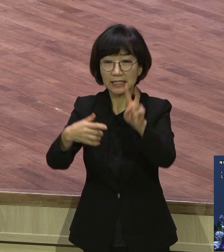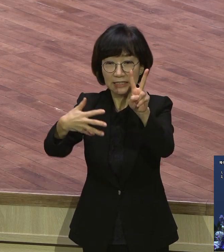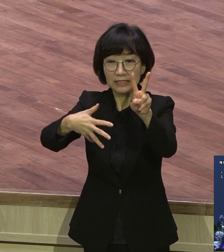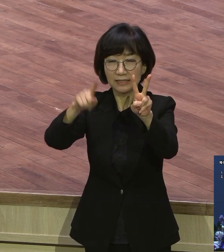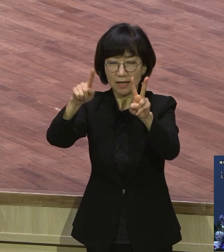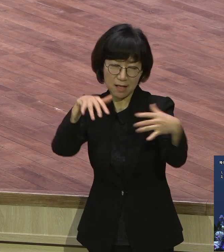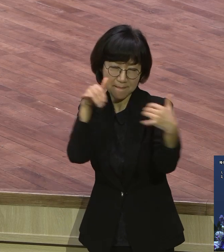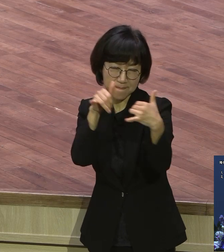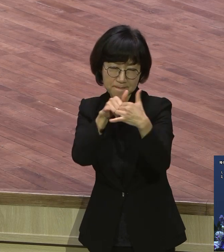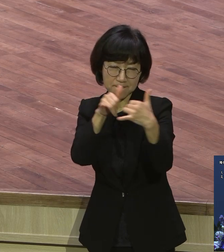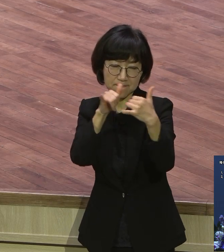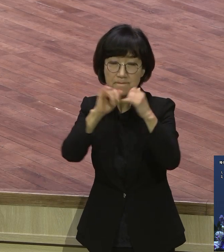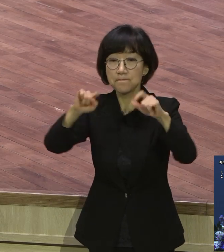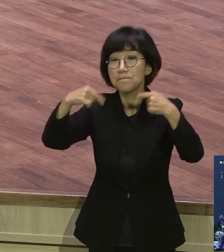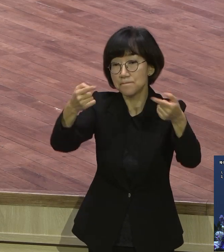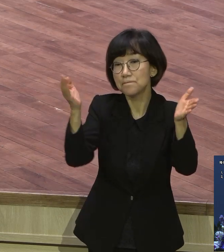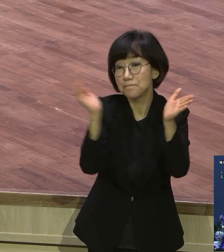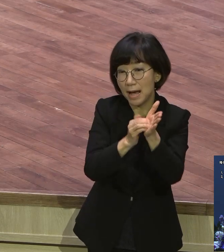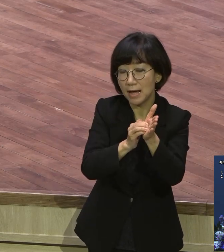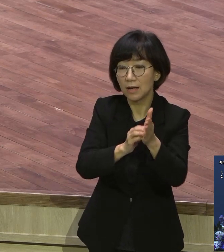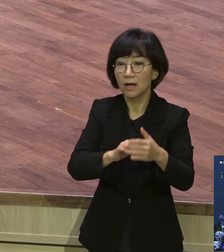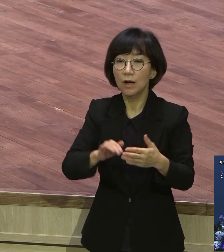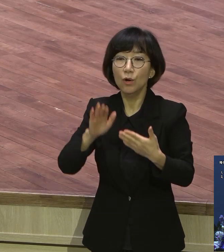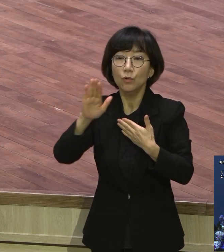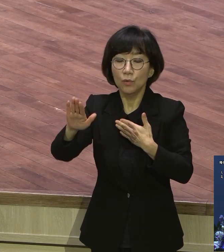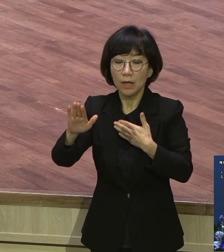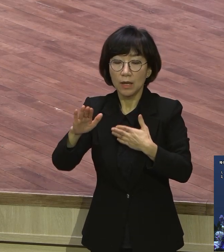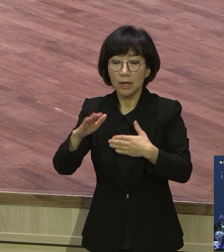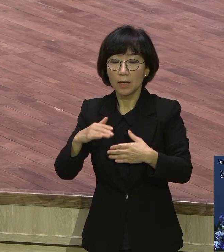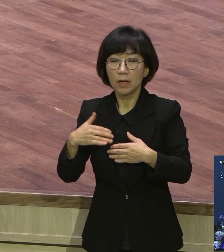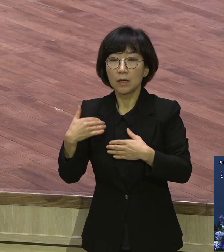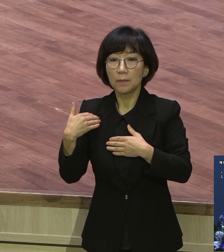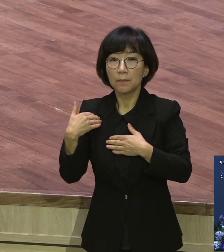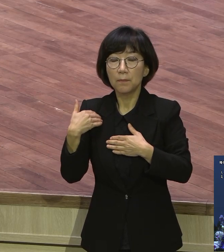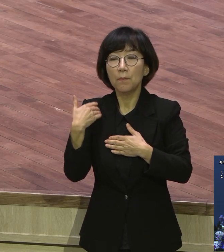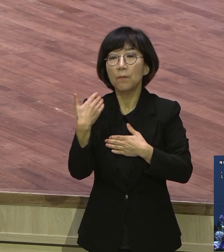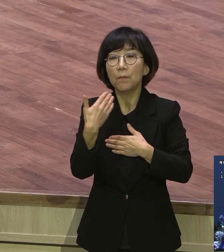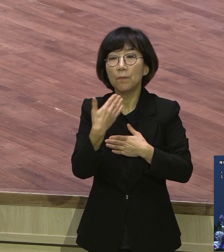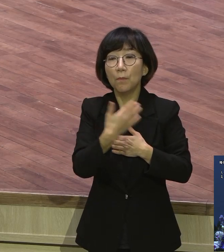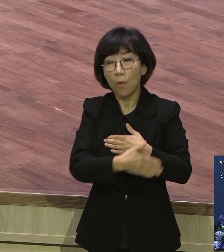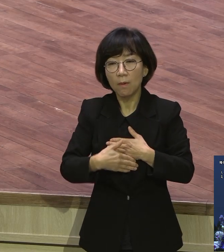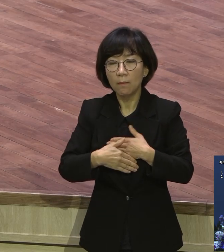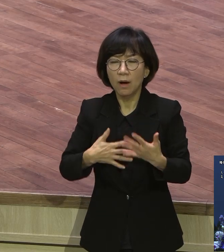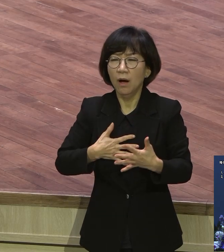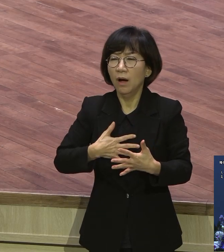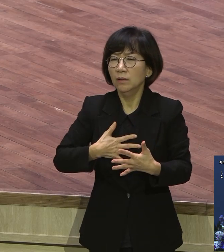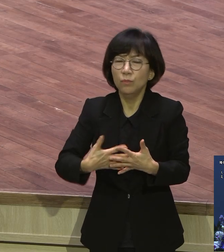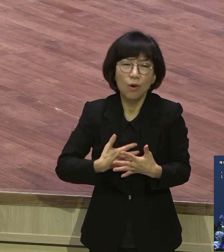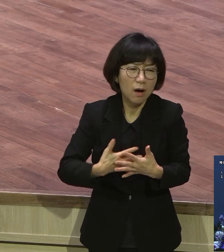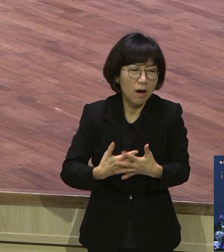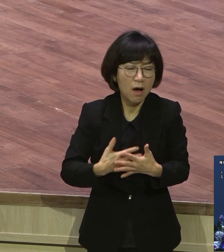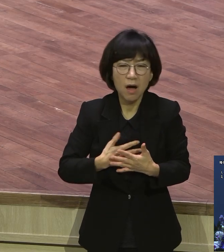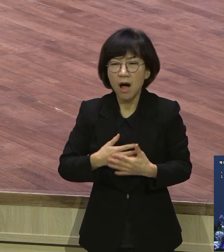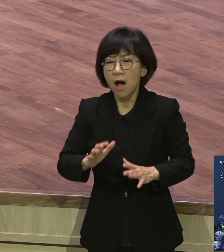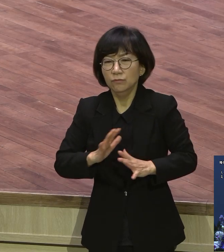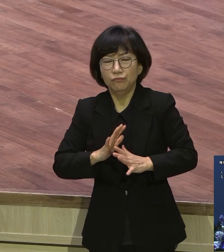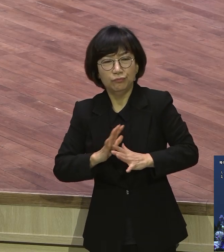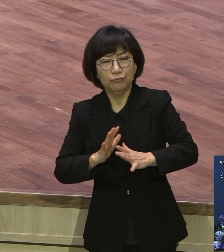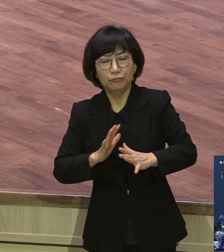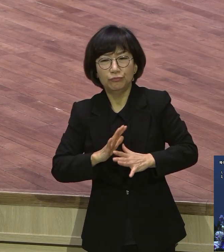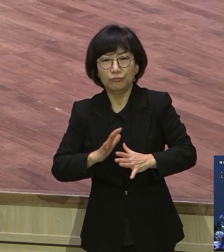전쟁에 참석하고 난 이후에 전쟁 끝나고 나서 온몸이 그걸로 전쟁으로 인하여 불안과 그 공포 속에